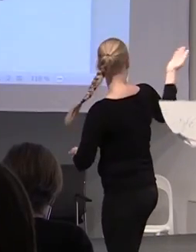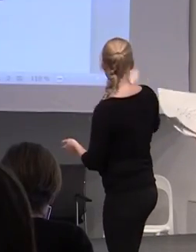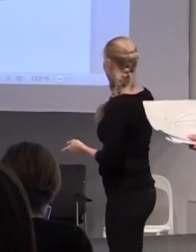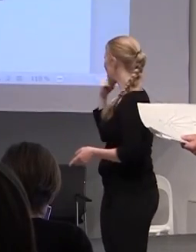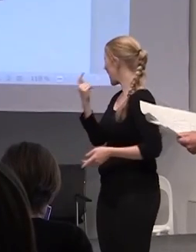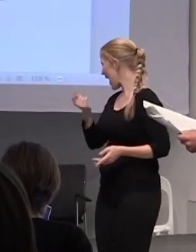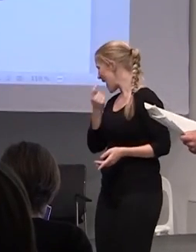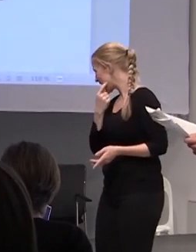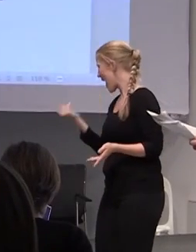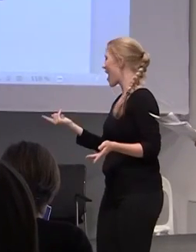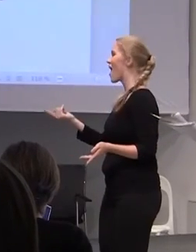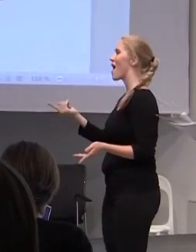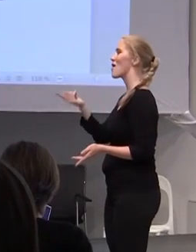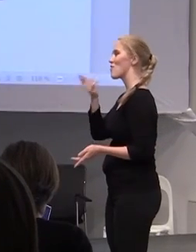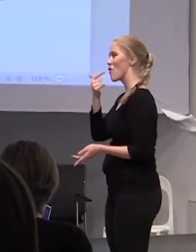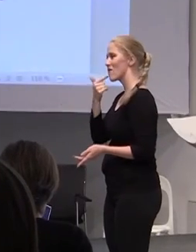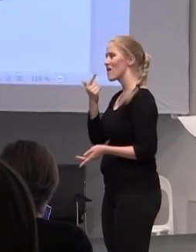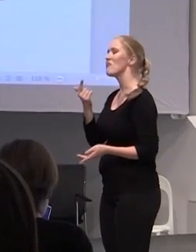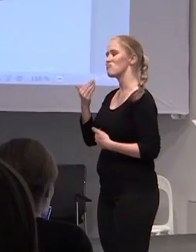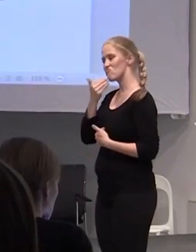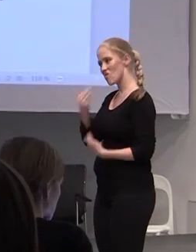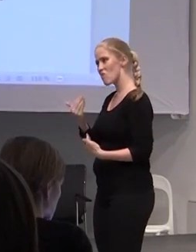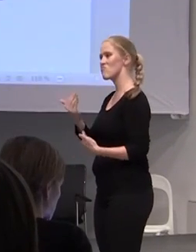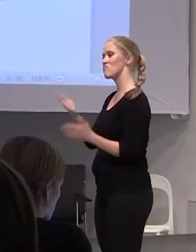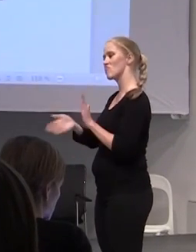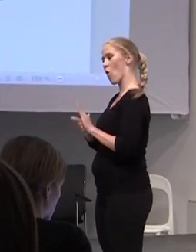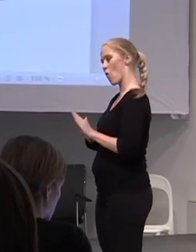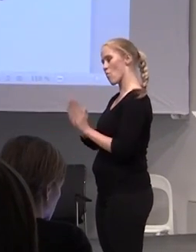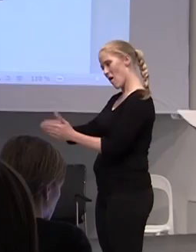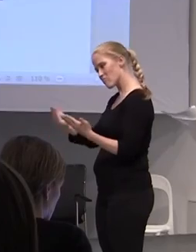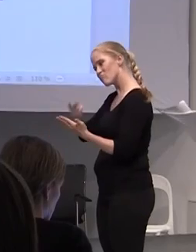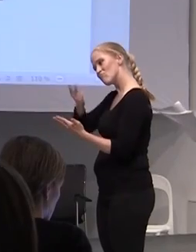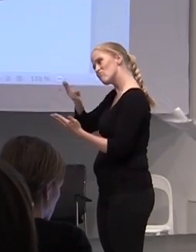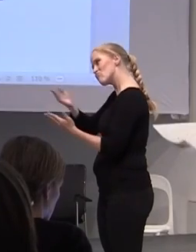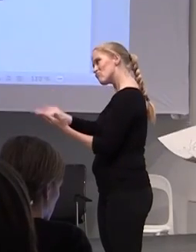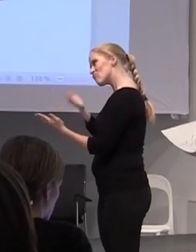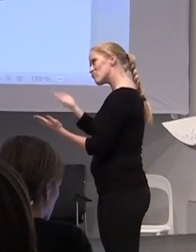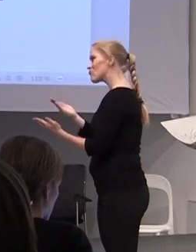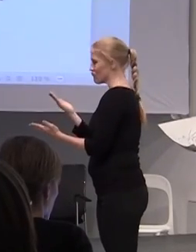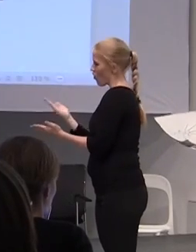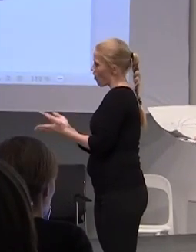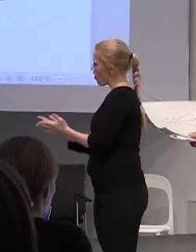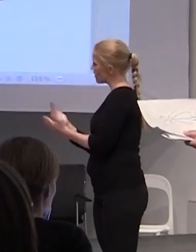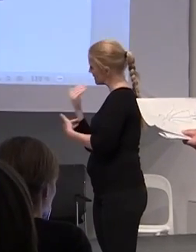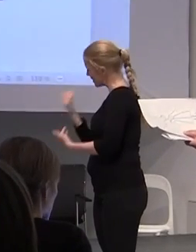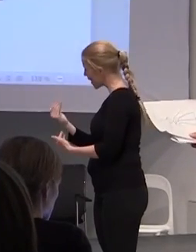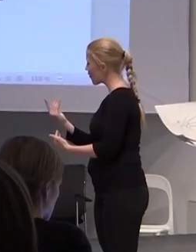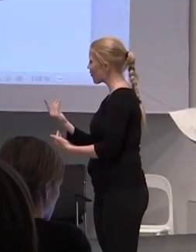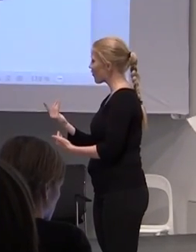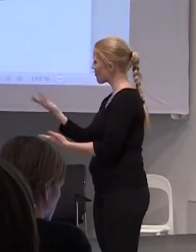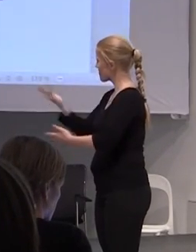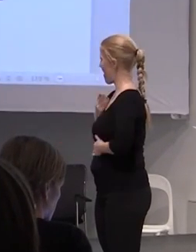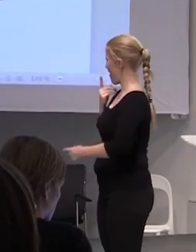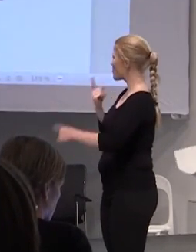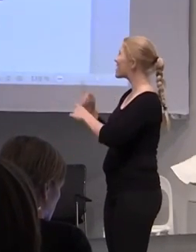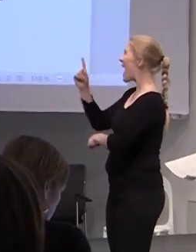dokument moc vítá, že je ráda, že vznikl a že by se za velký chtěla sejít nad ním a vyhodnotit si, povídat si o tom, jak